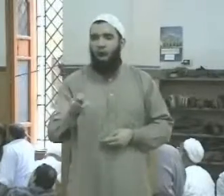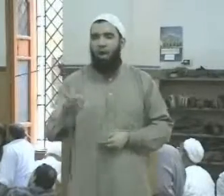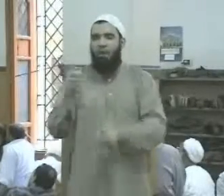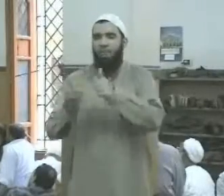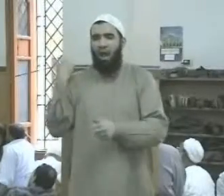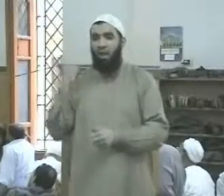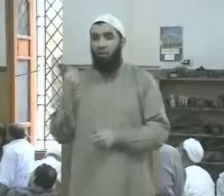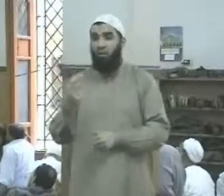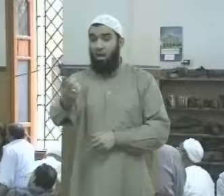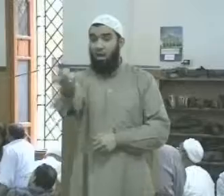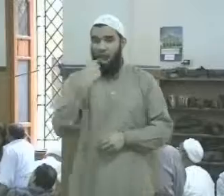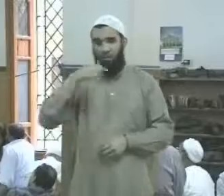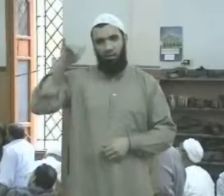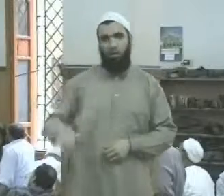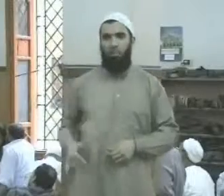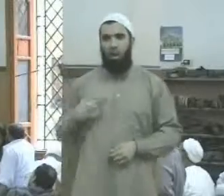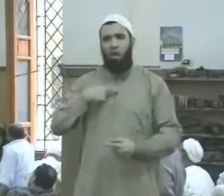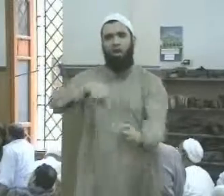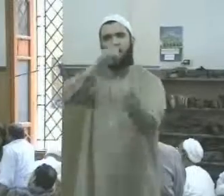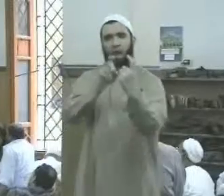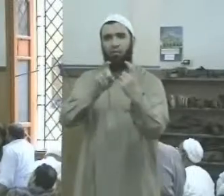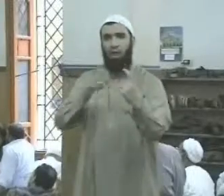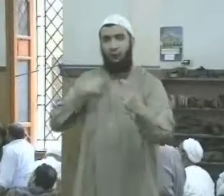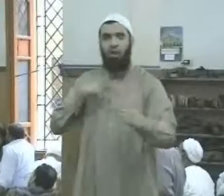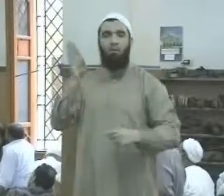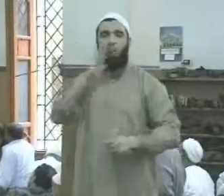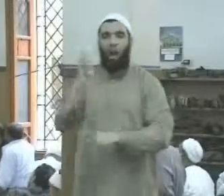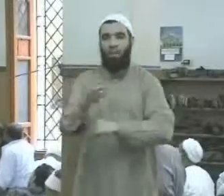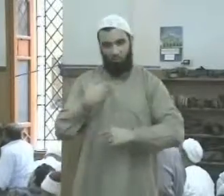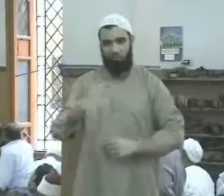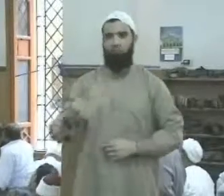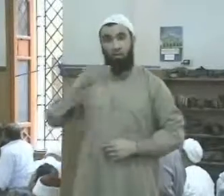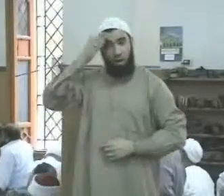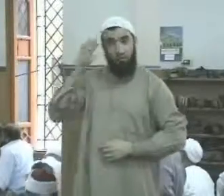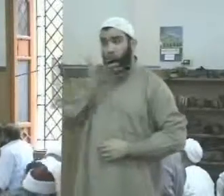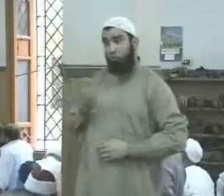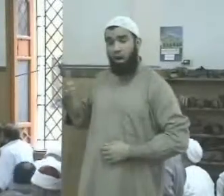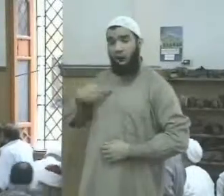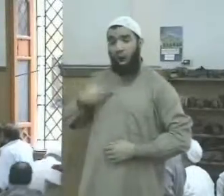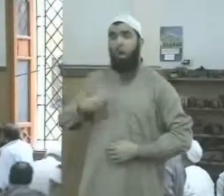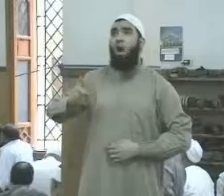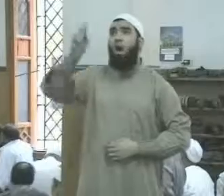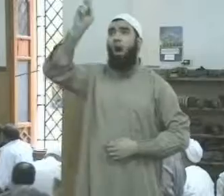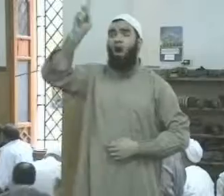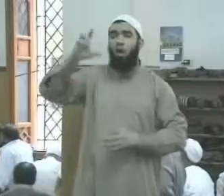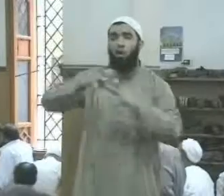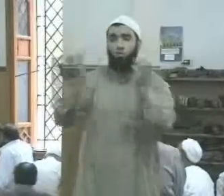اتحدى وانا رجل في مقام تعالى، لاننا سنسال عن خيانه امانه